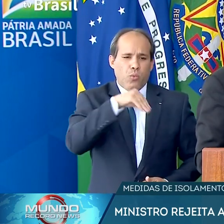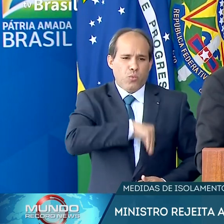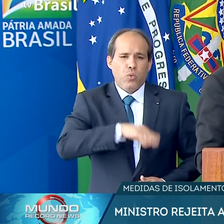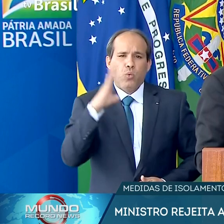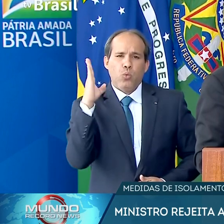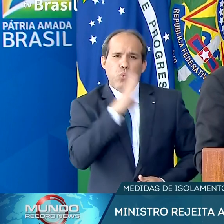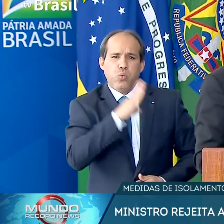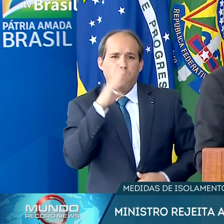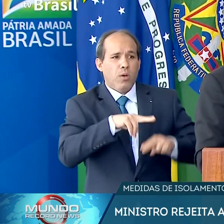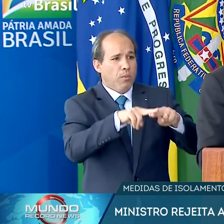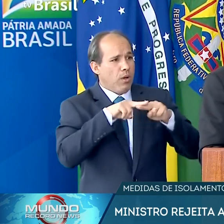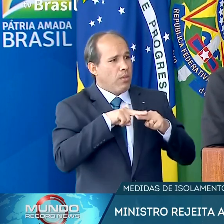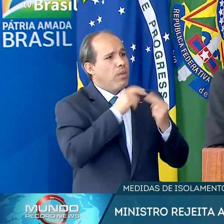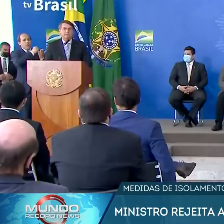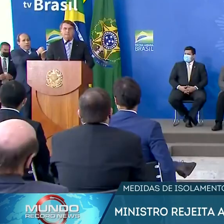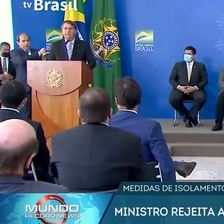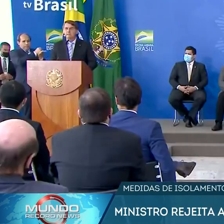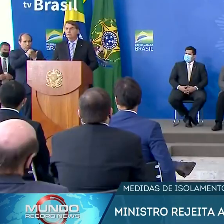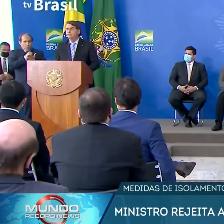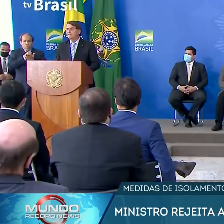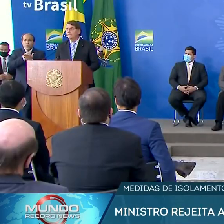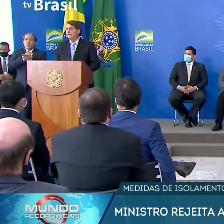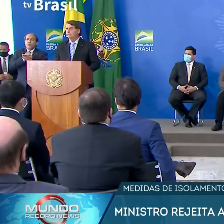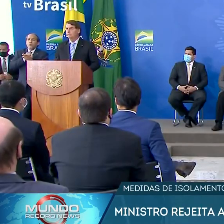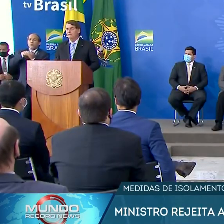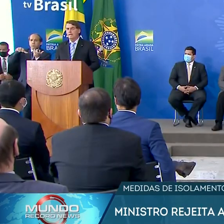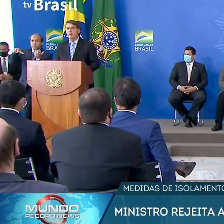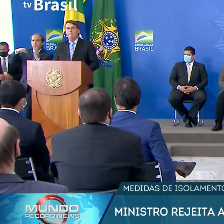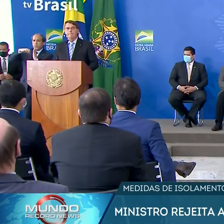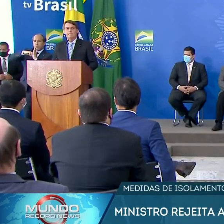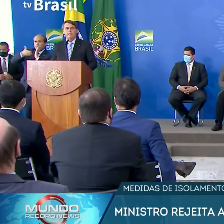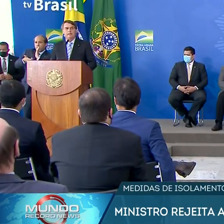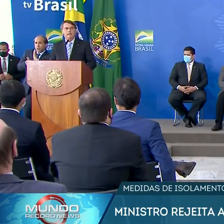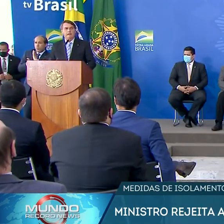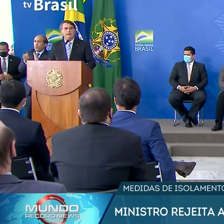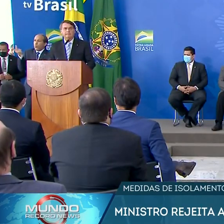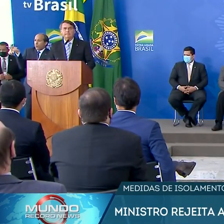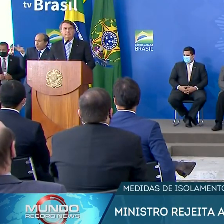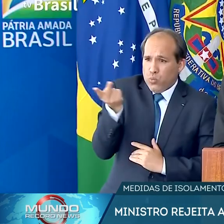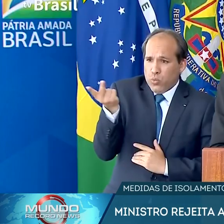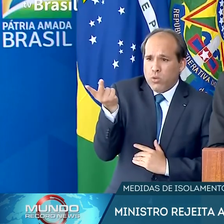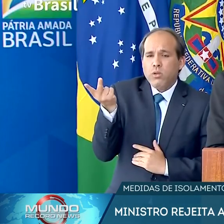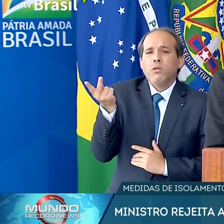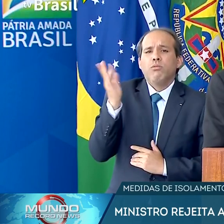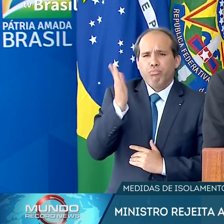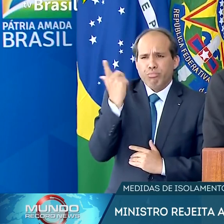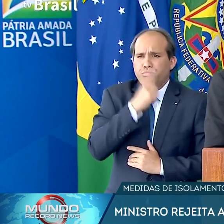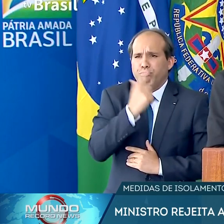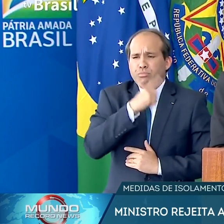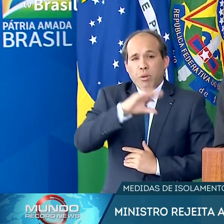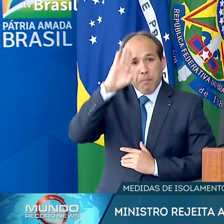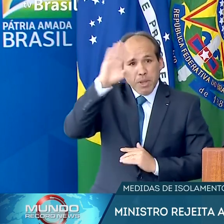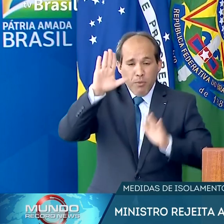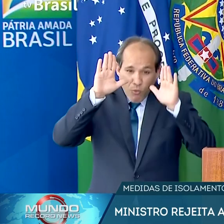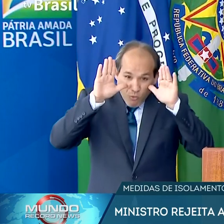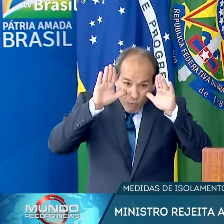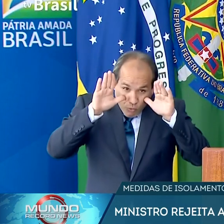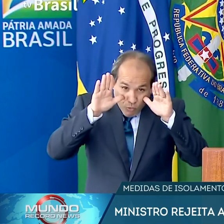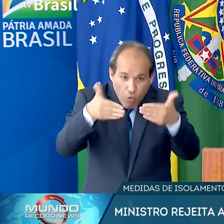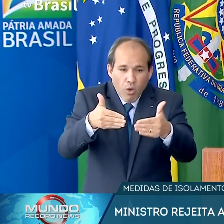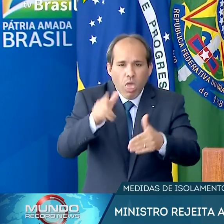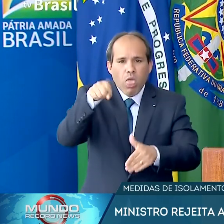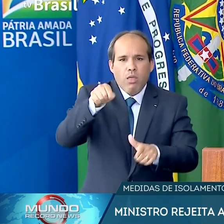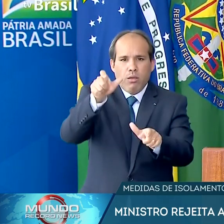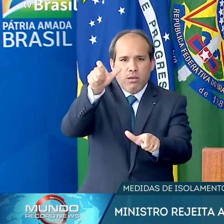pessoas do fim da noite até a madrugada do dia seguinte. A ação do presidente Jair Bolsonaro tinha sido apresentada na